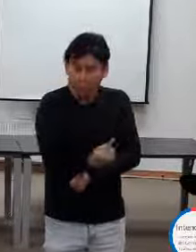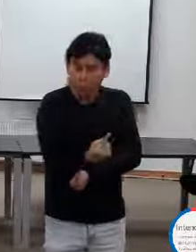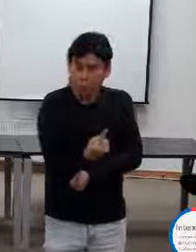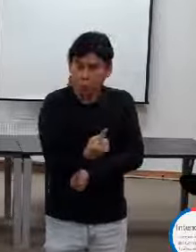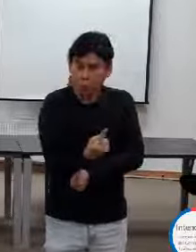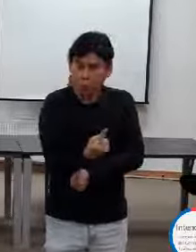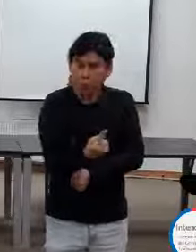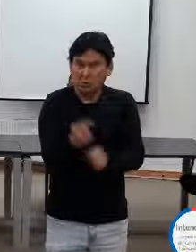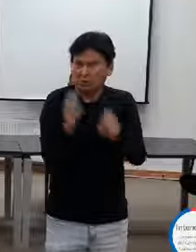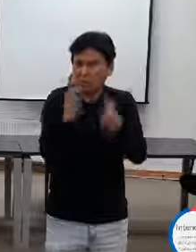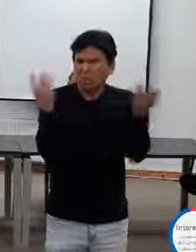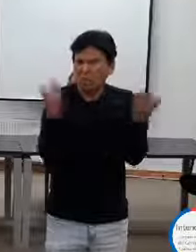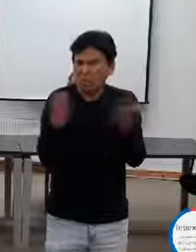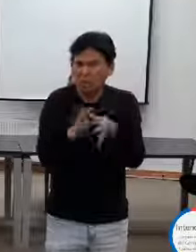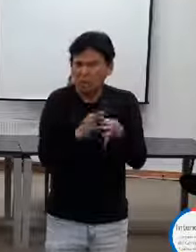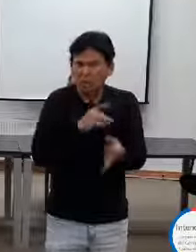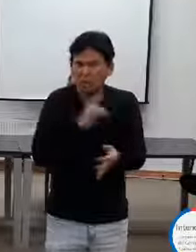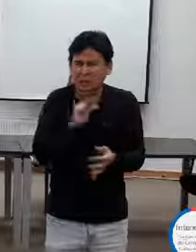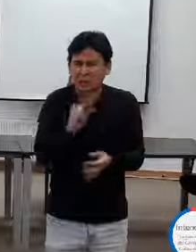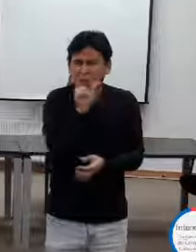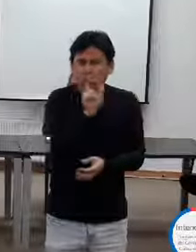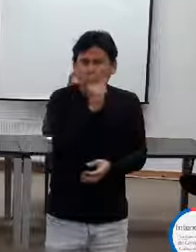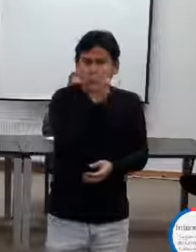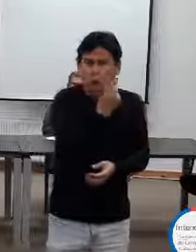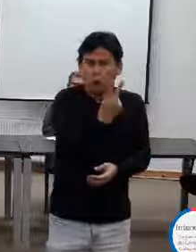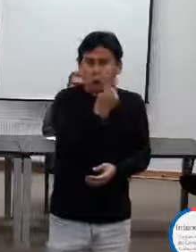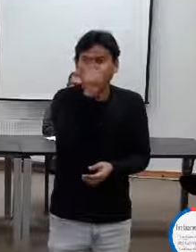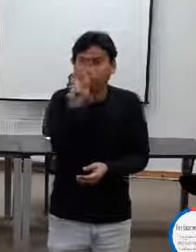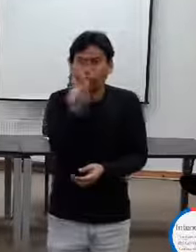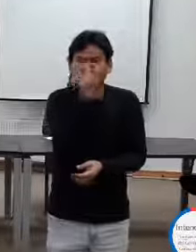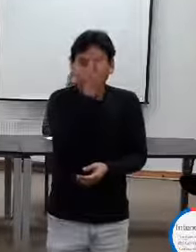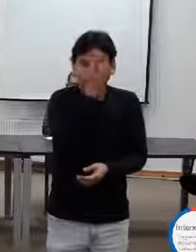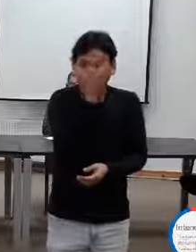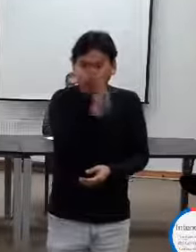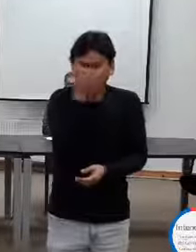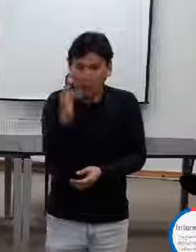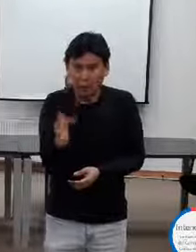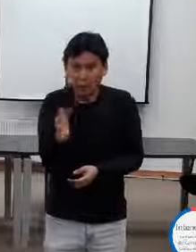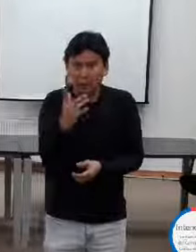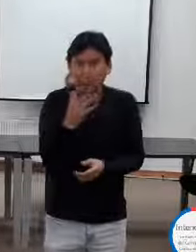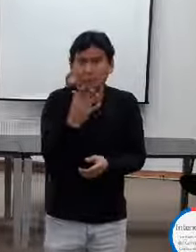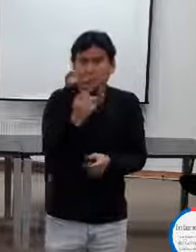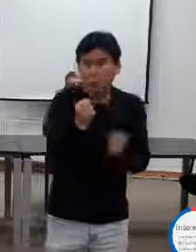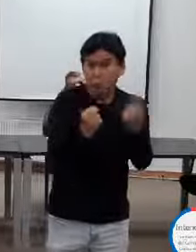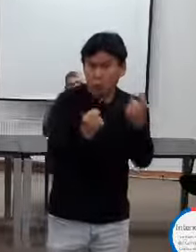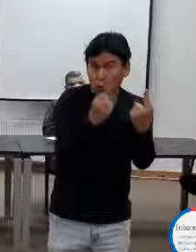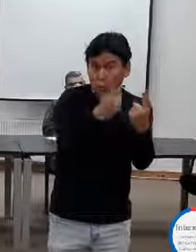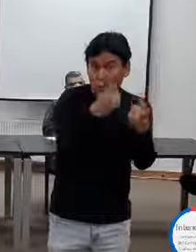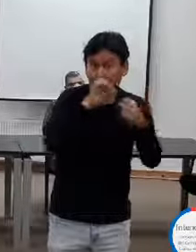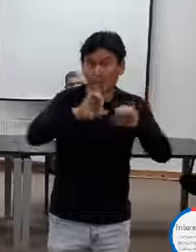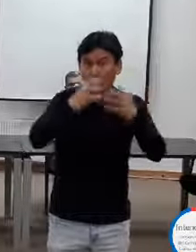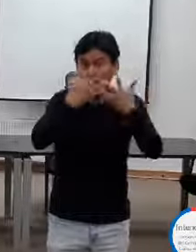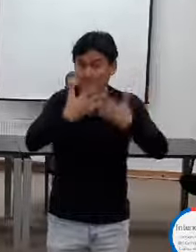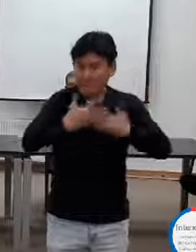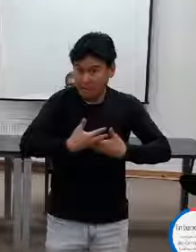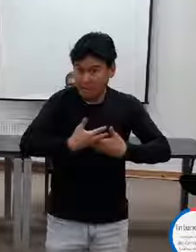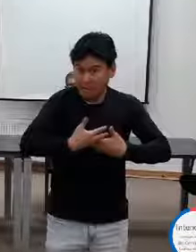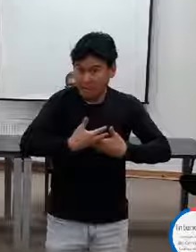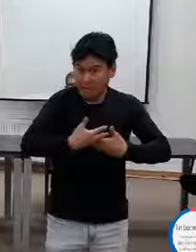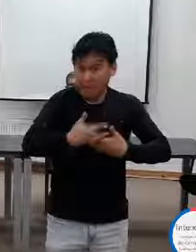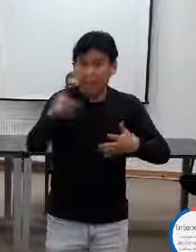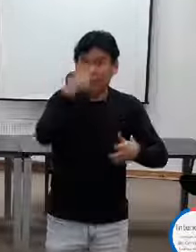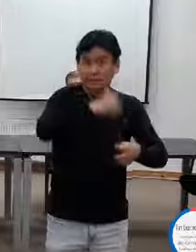qué pasaba en Chile Chico con dos funcionarios que, justamente, también, un funcionario de una empresa vinculada que venía de